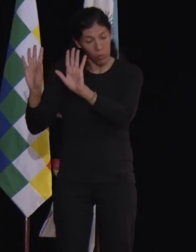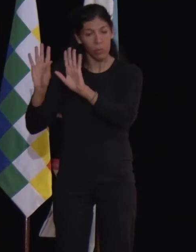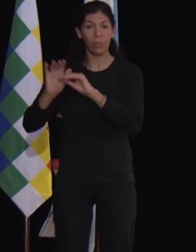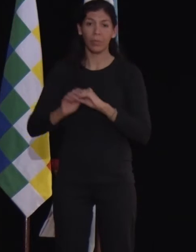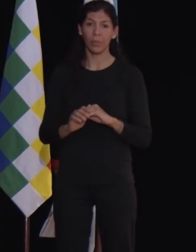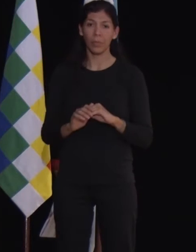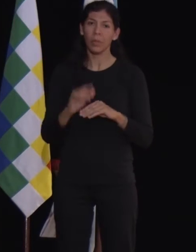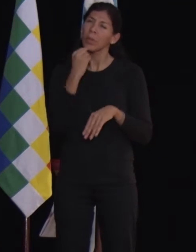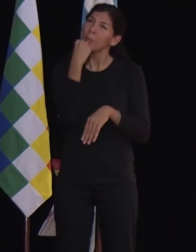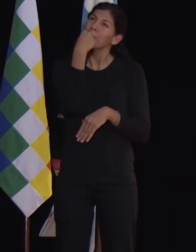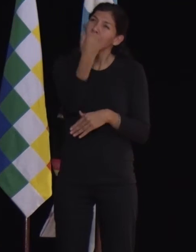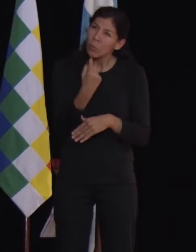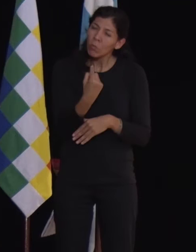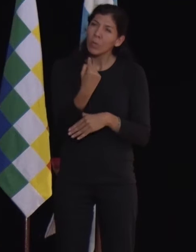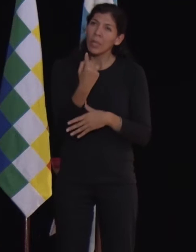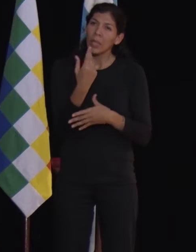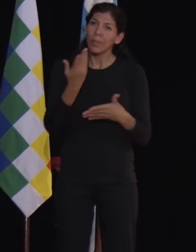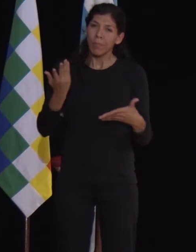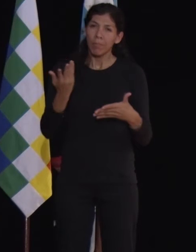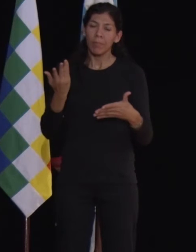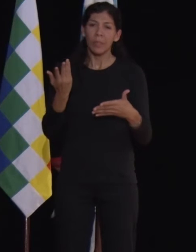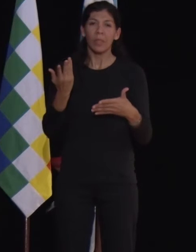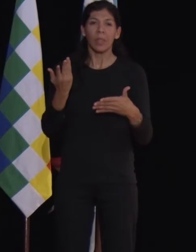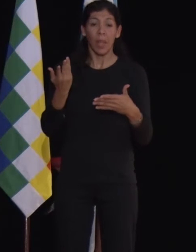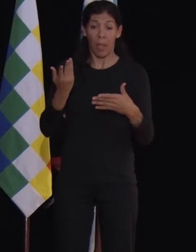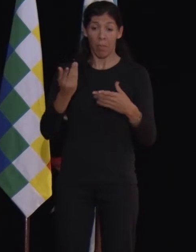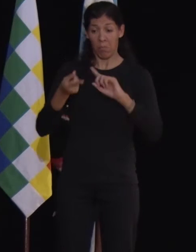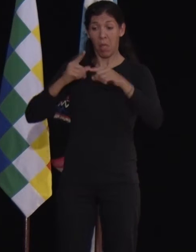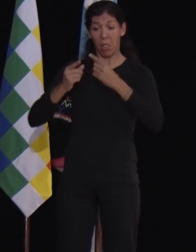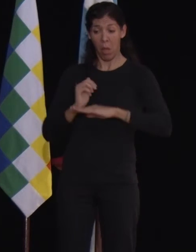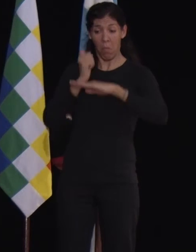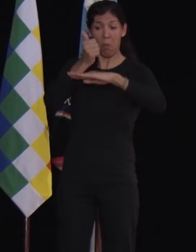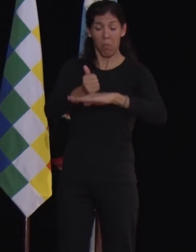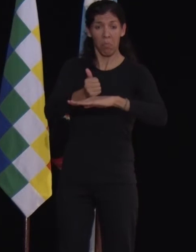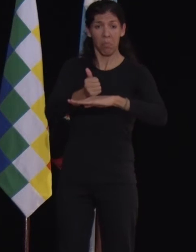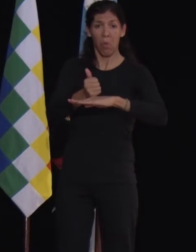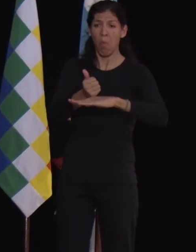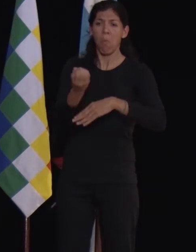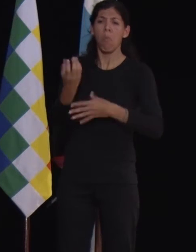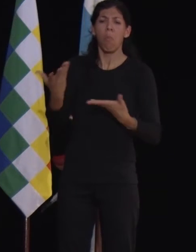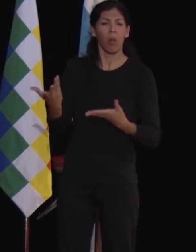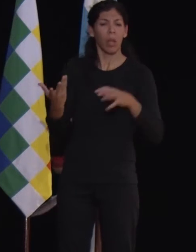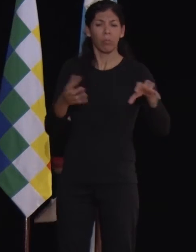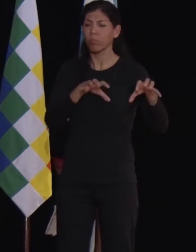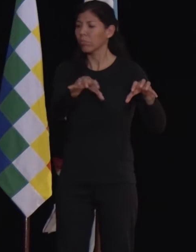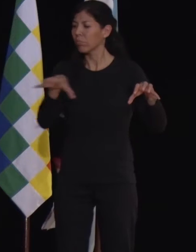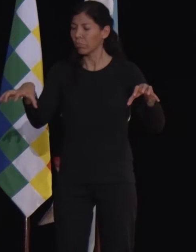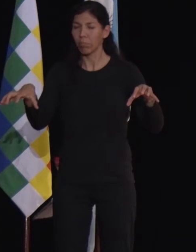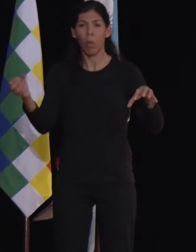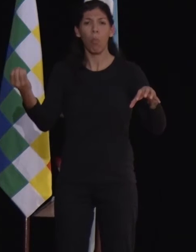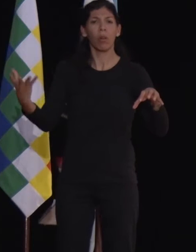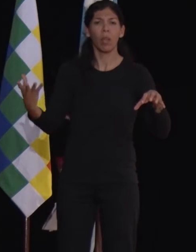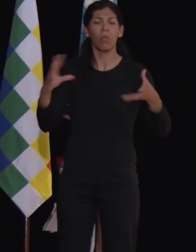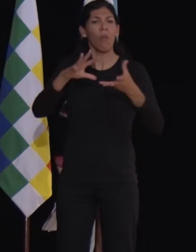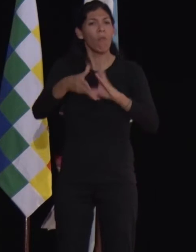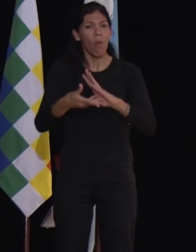y nos preguntamos por qué está la figura del intérprete en estos diferentes lugares si es por tener una mirada